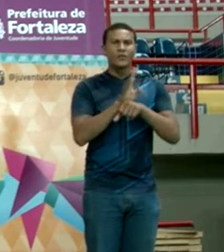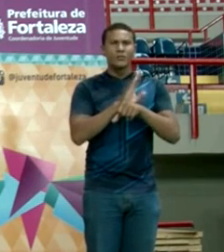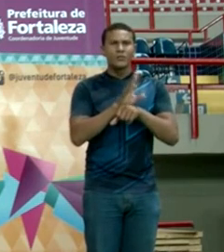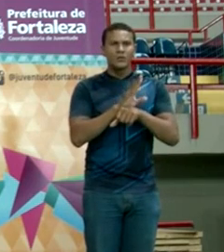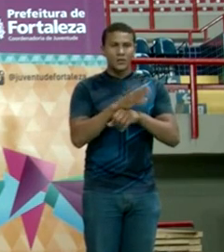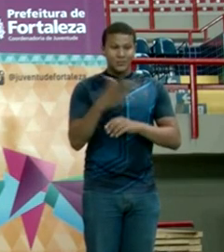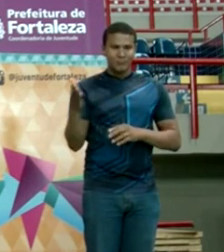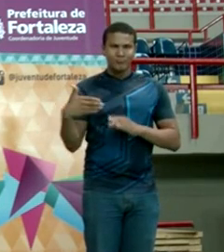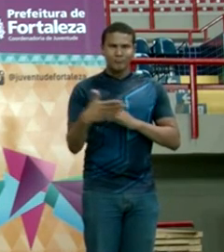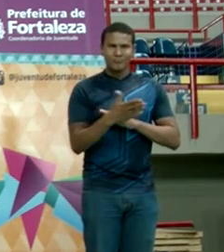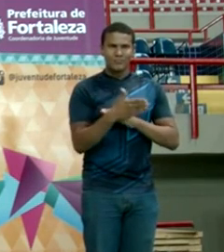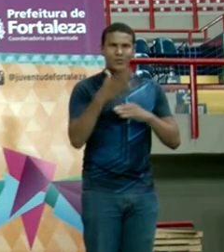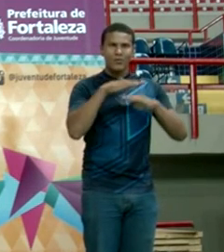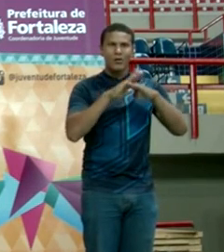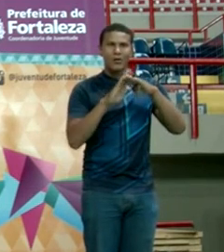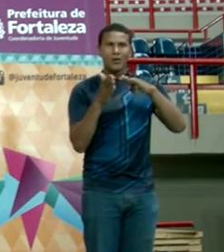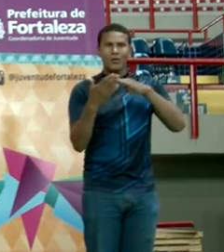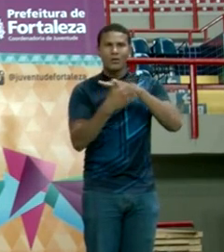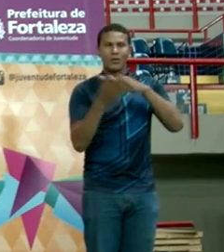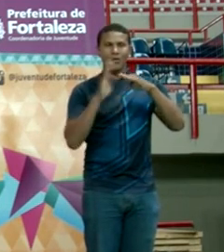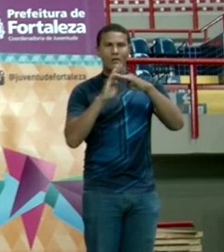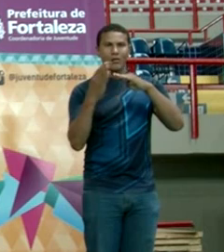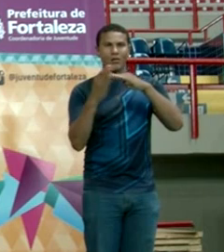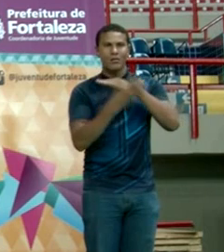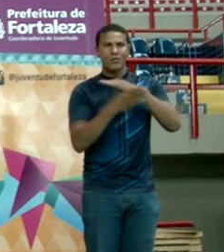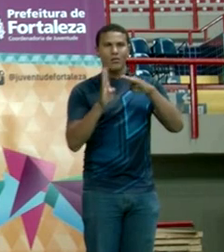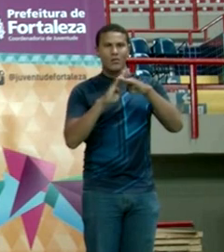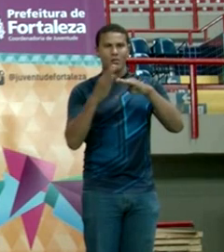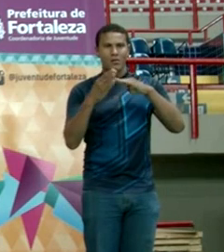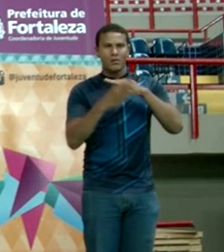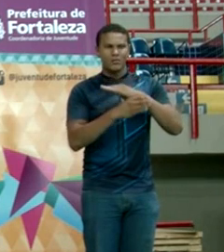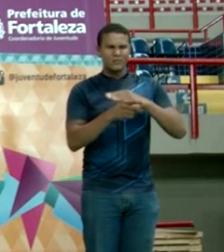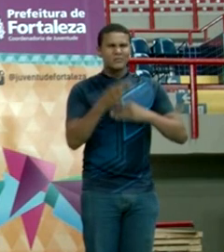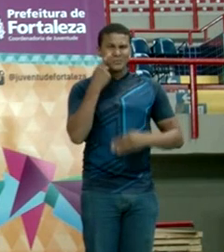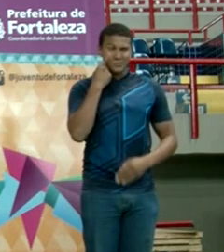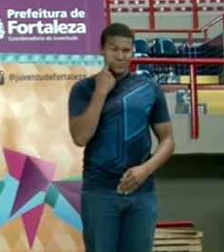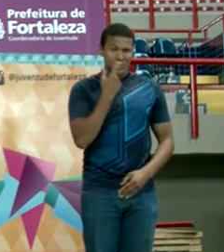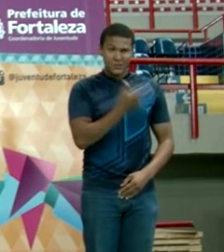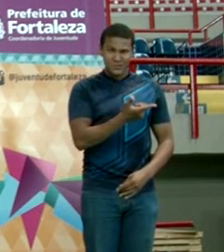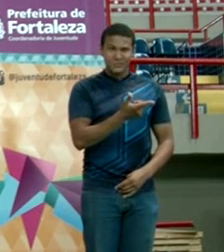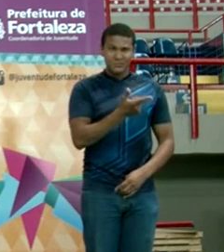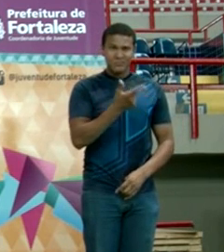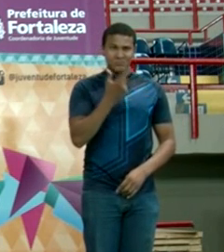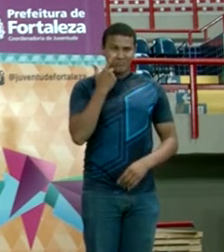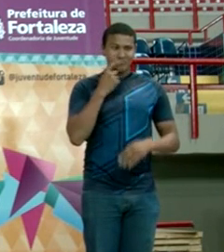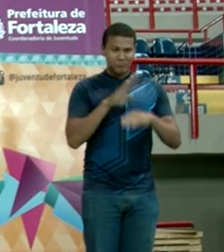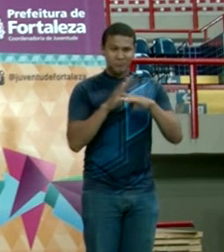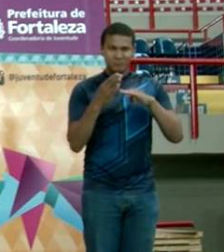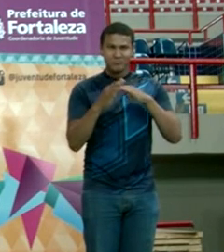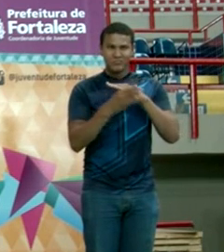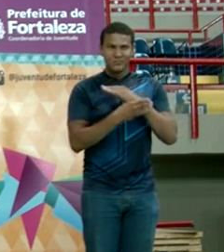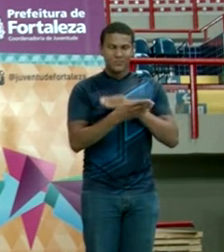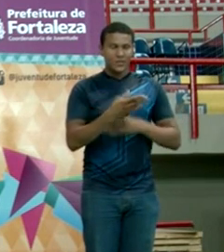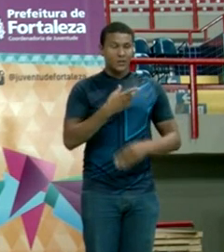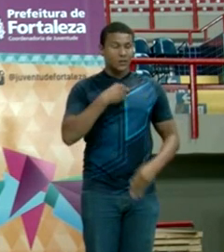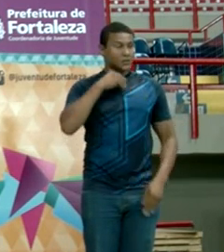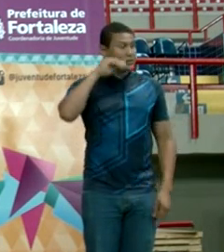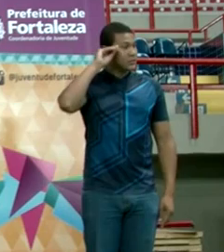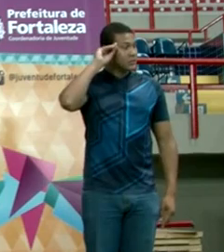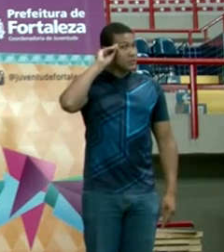foi um blockbuster, e olha o tubarão, para tu ver o naipe do tubarão mecânico que eles